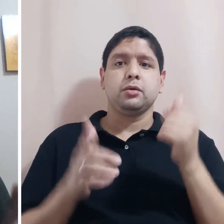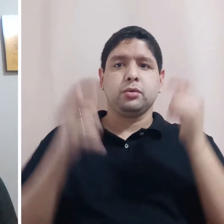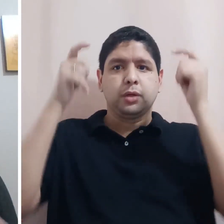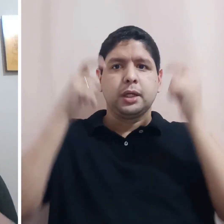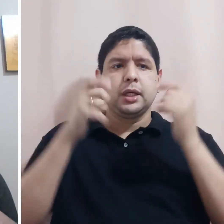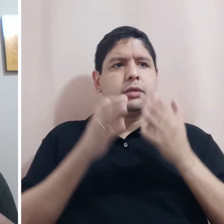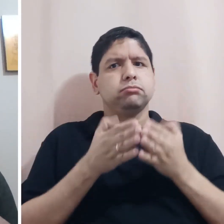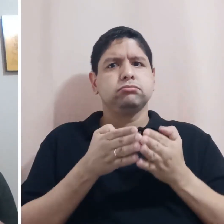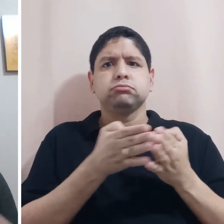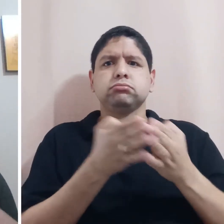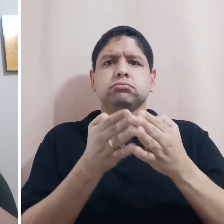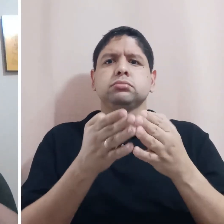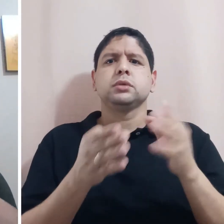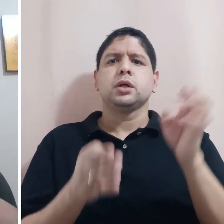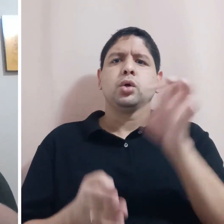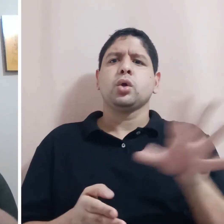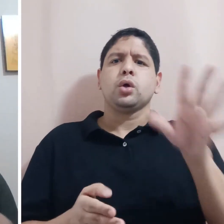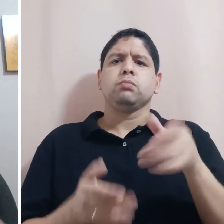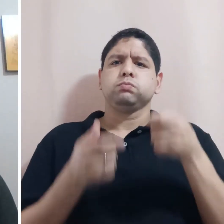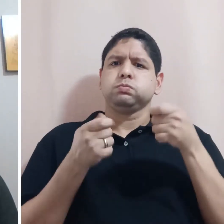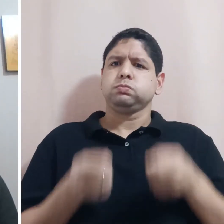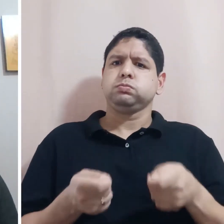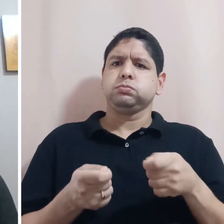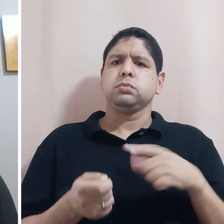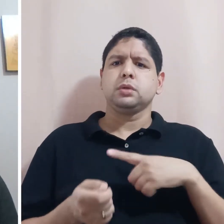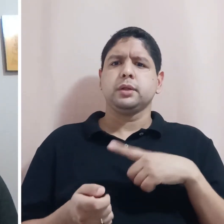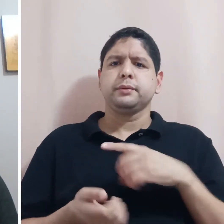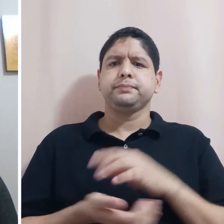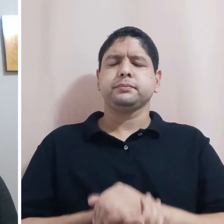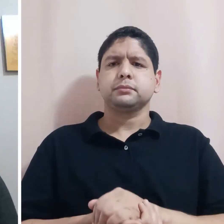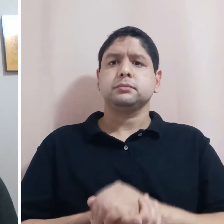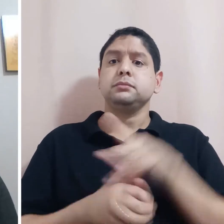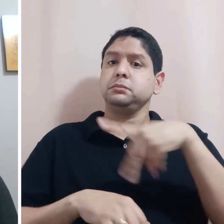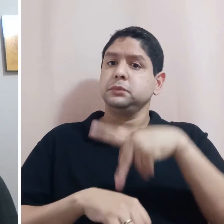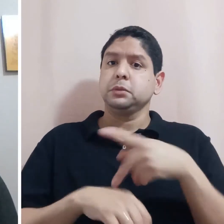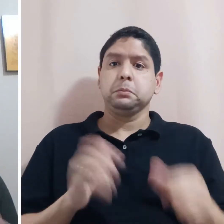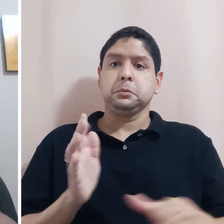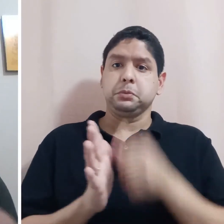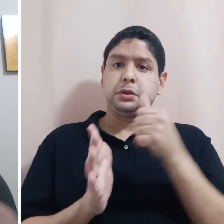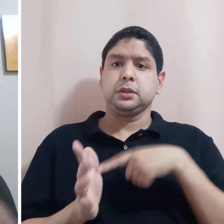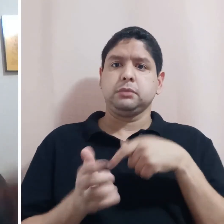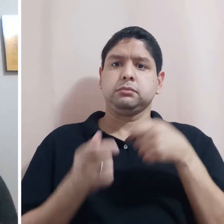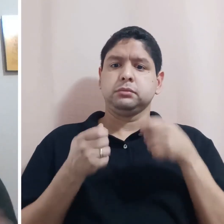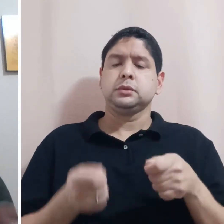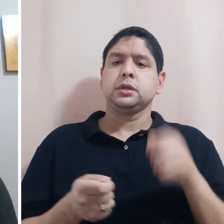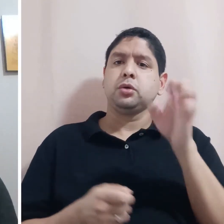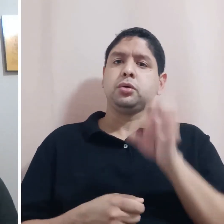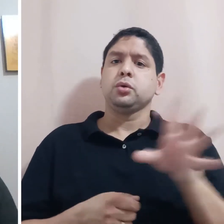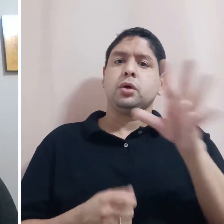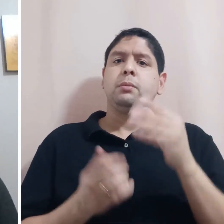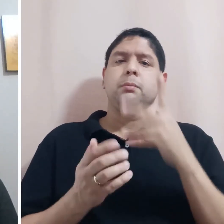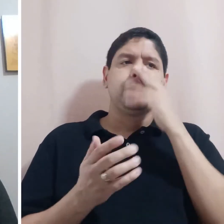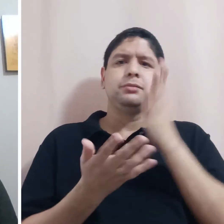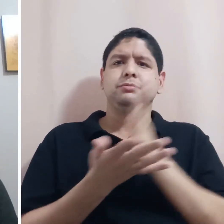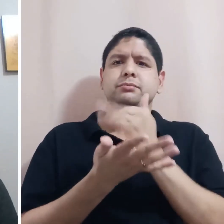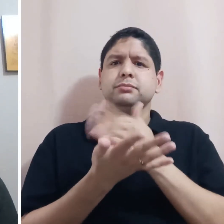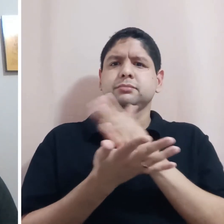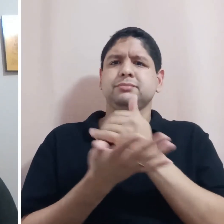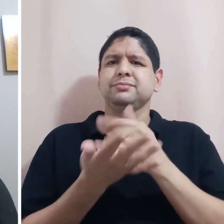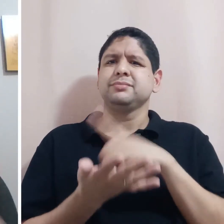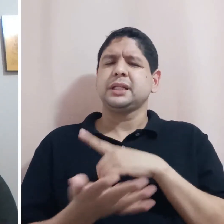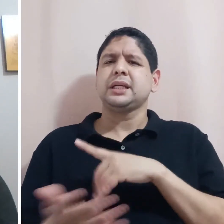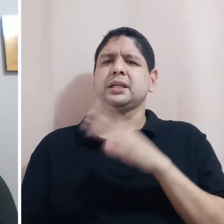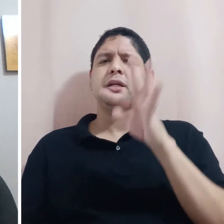né? Portugal foi um dos primeiros reinos a se consolidar, né, na Europa, né, enquanto um reino, né, enquanto um país, né? A